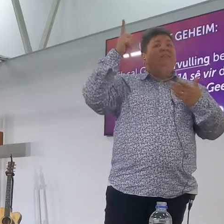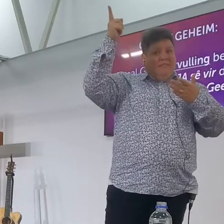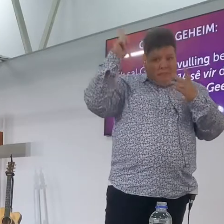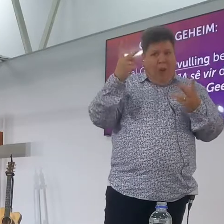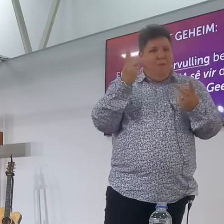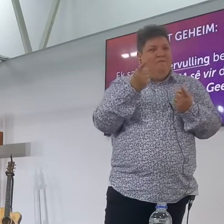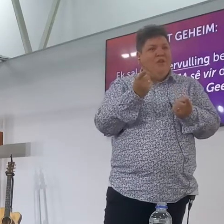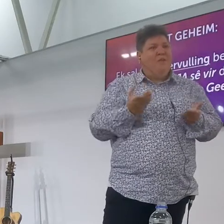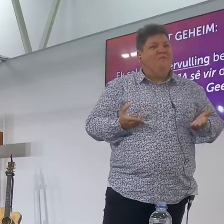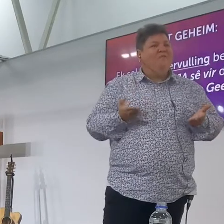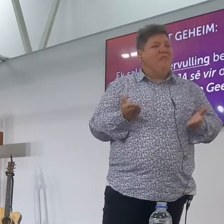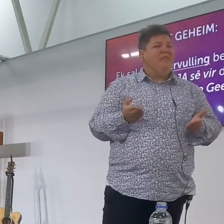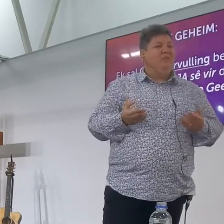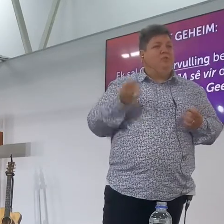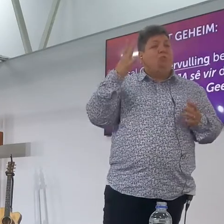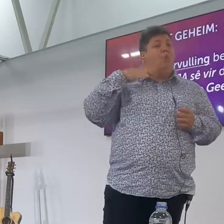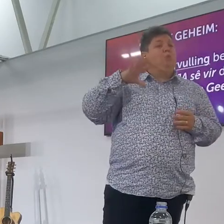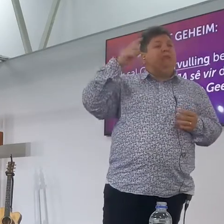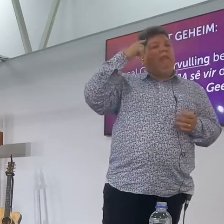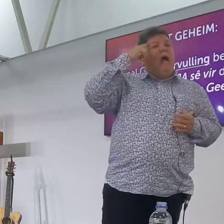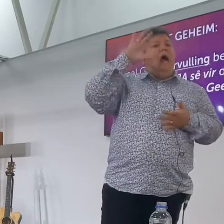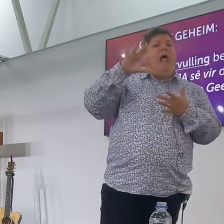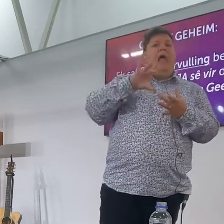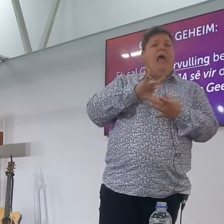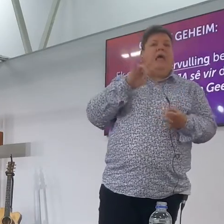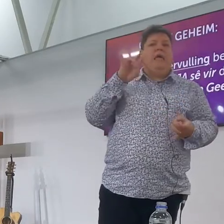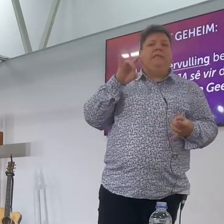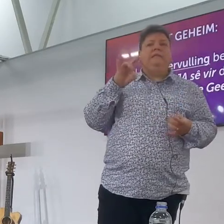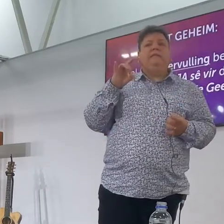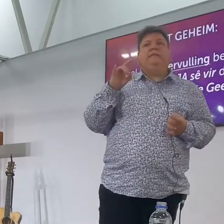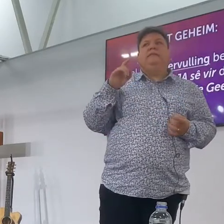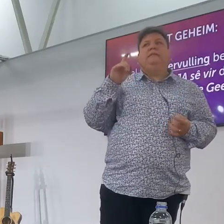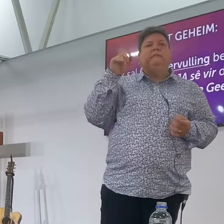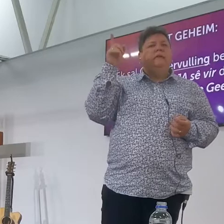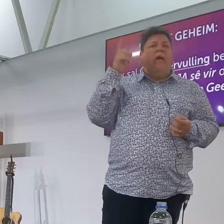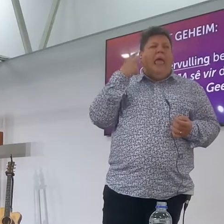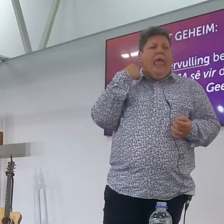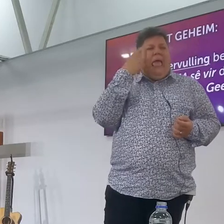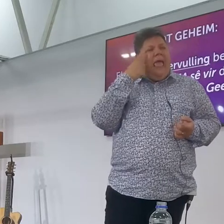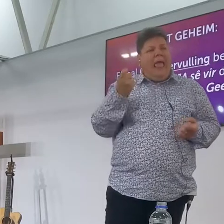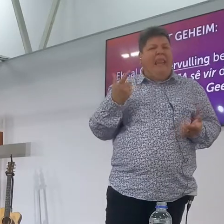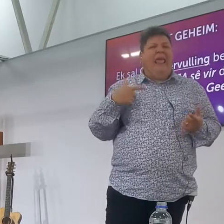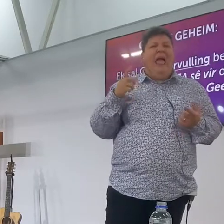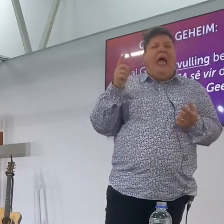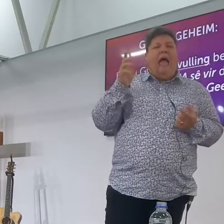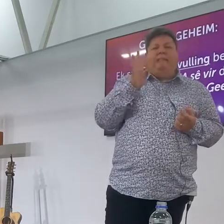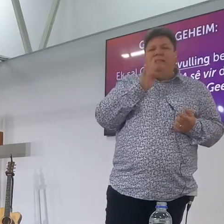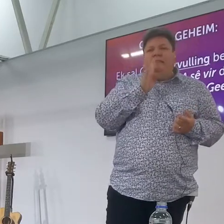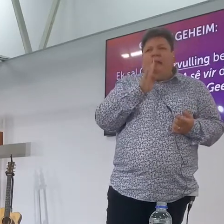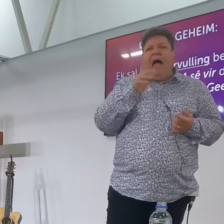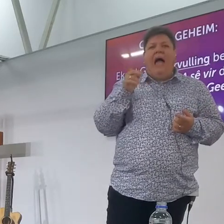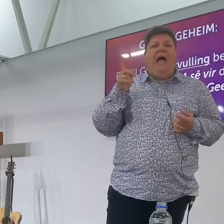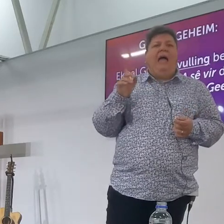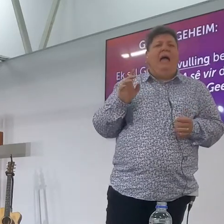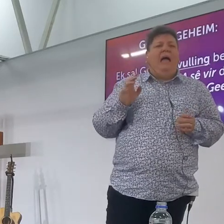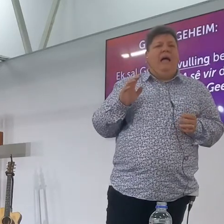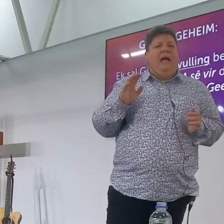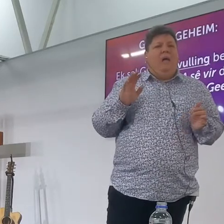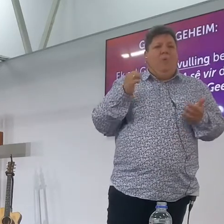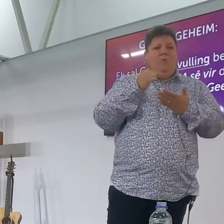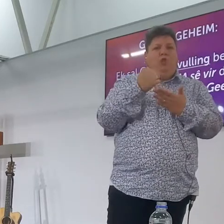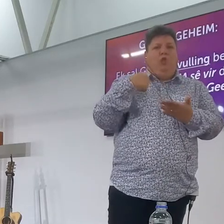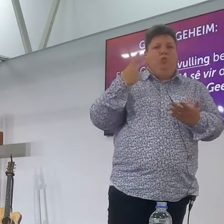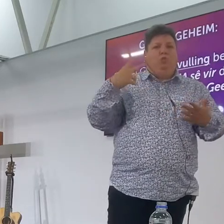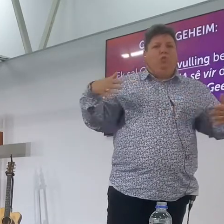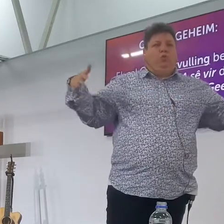Ek dink baie keer dat ons hierdie idee van die Heilige Gees is so saggies, en jy gaan hom nooit beleef nie, en jy moet amper in jou kamer sweef as jy die Heilige